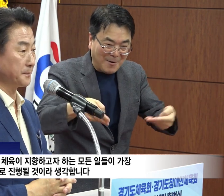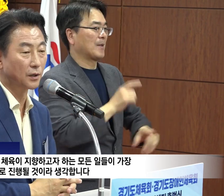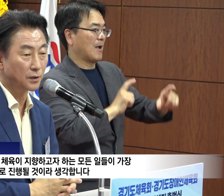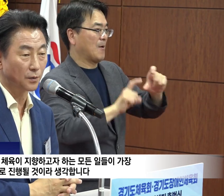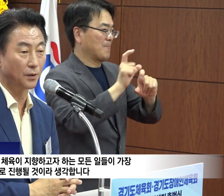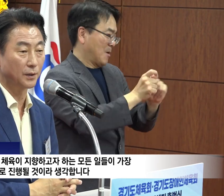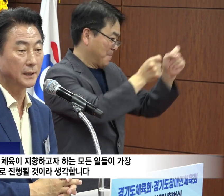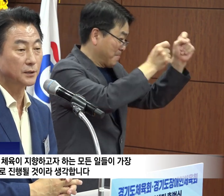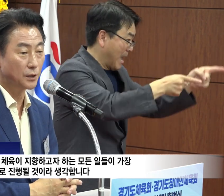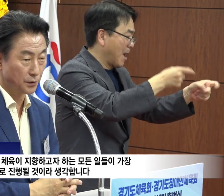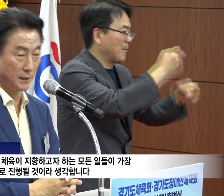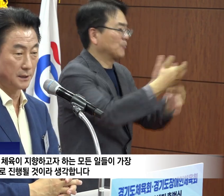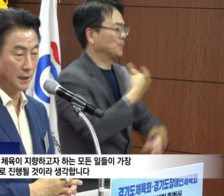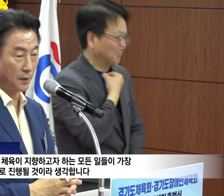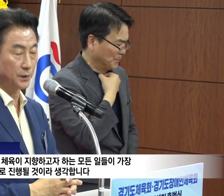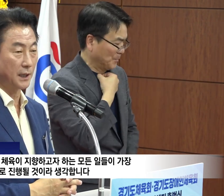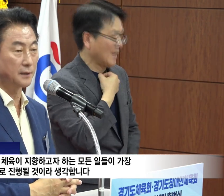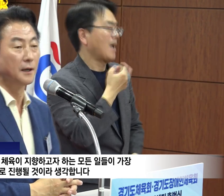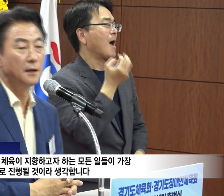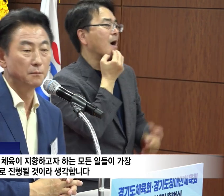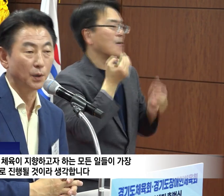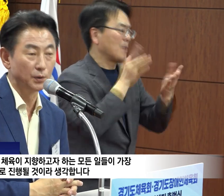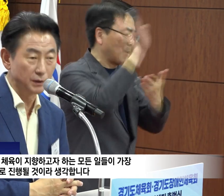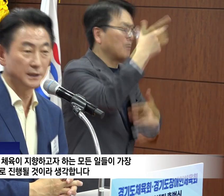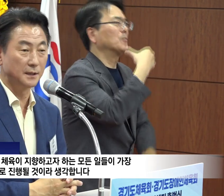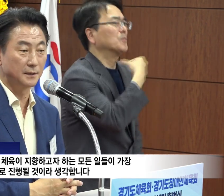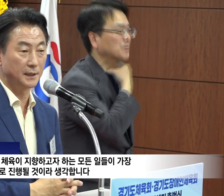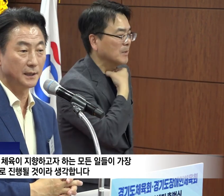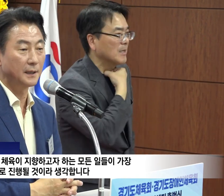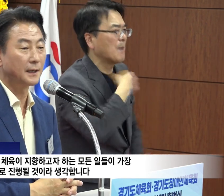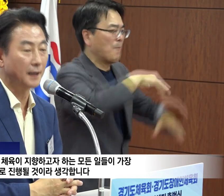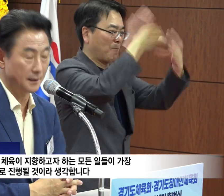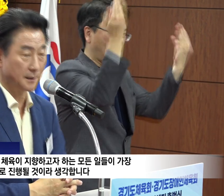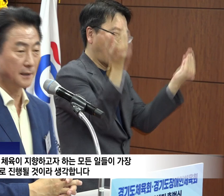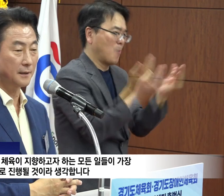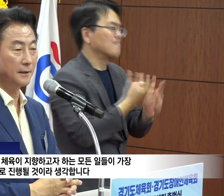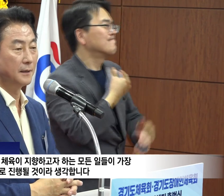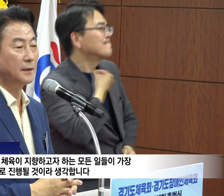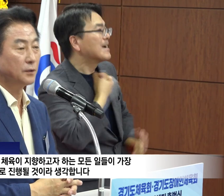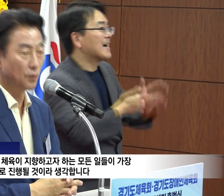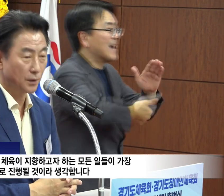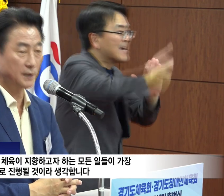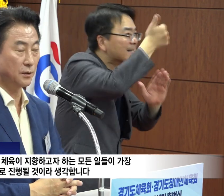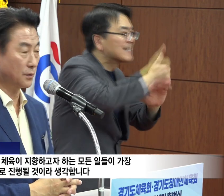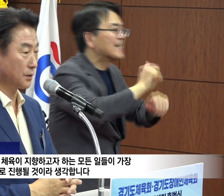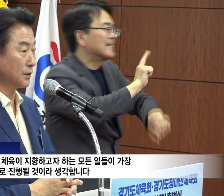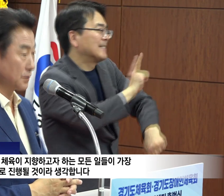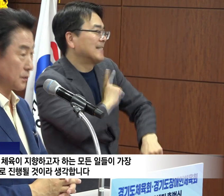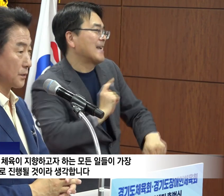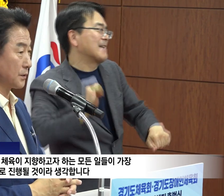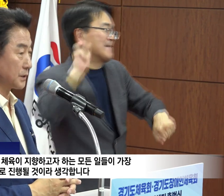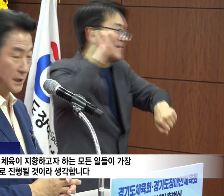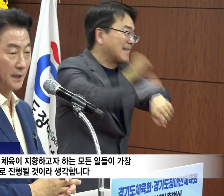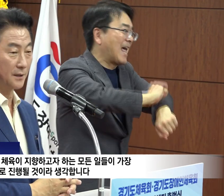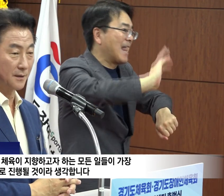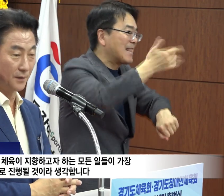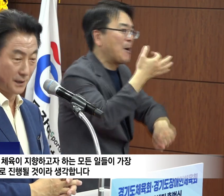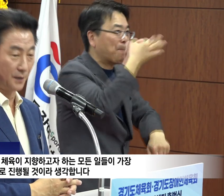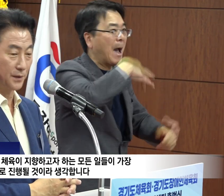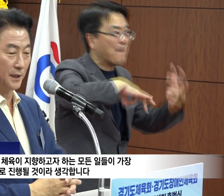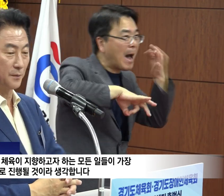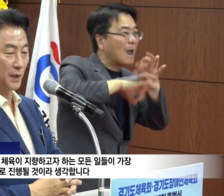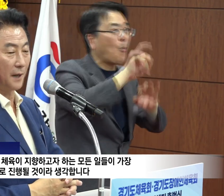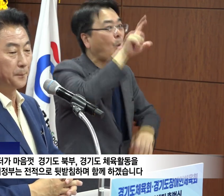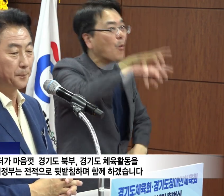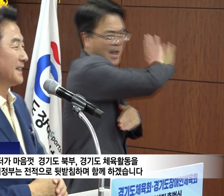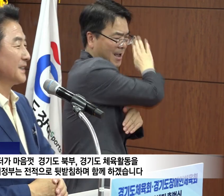의정부입니다. 경기도 체육이 지향하고자 하는 모든 일들이 가장 효과적으로 효율적으로 진행될